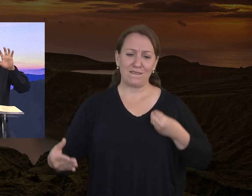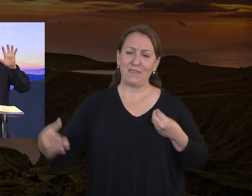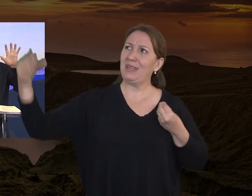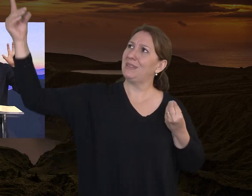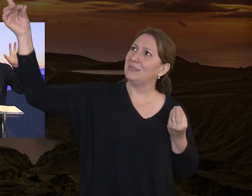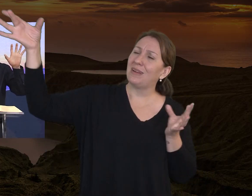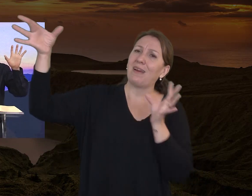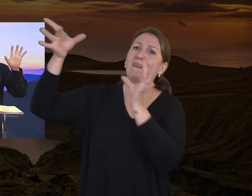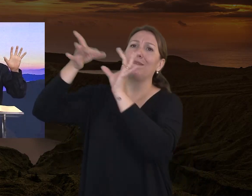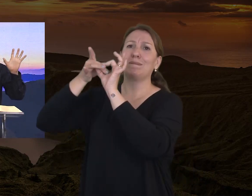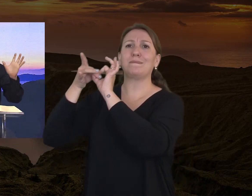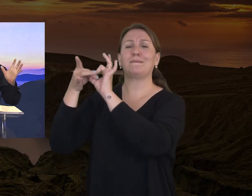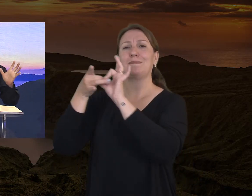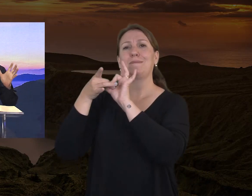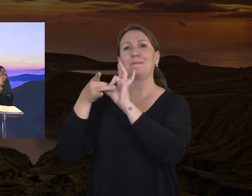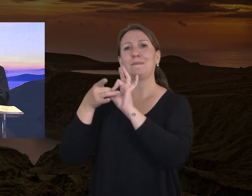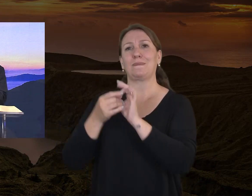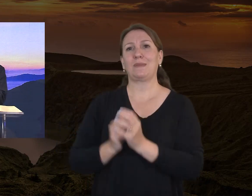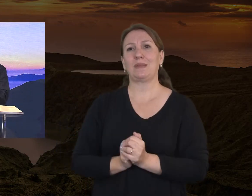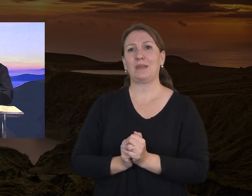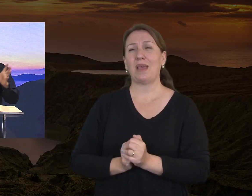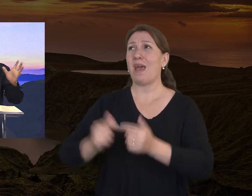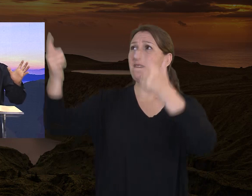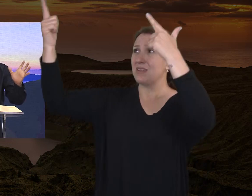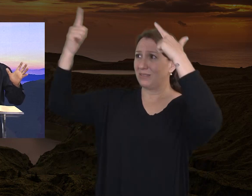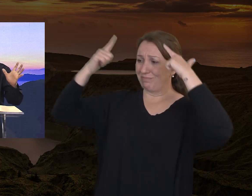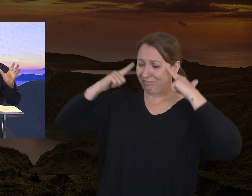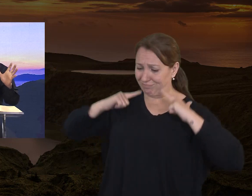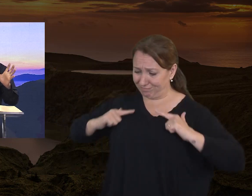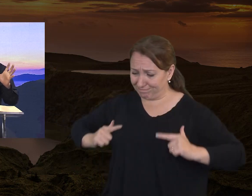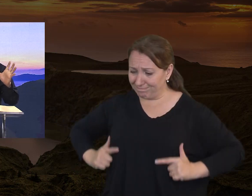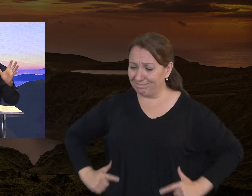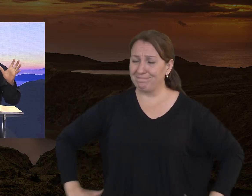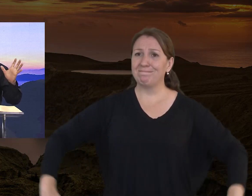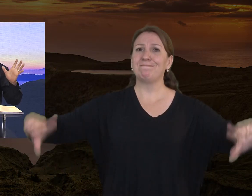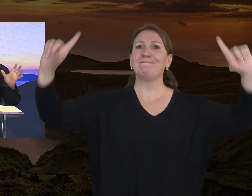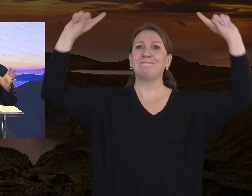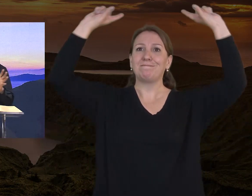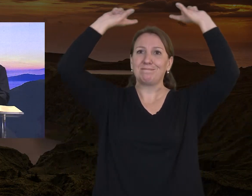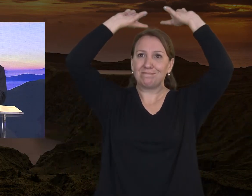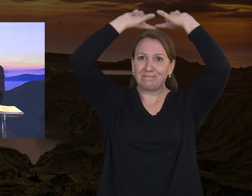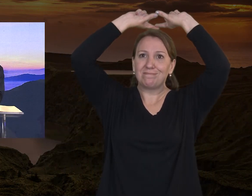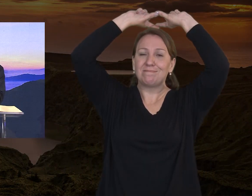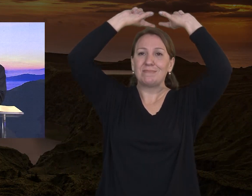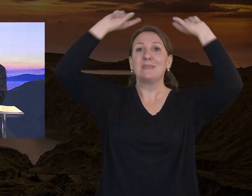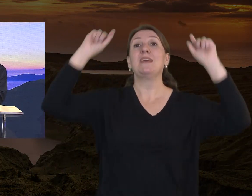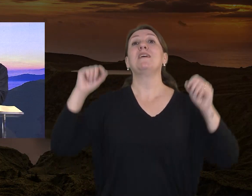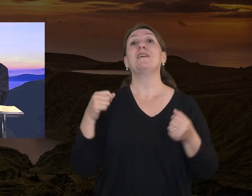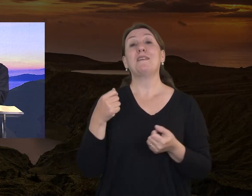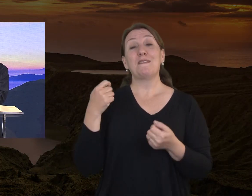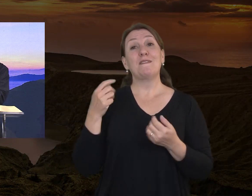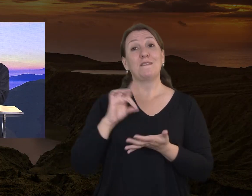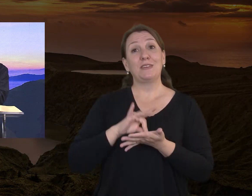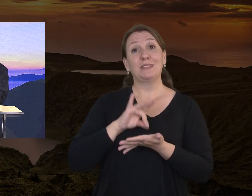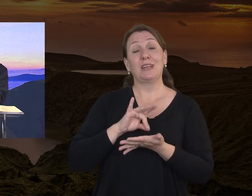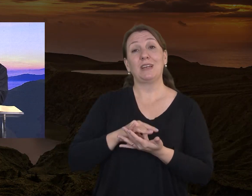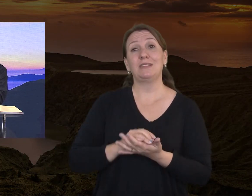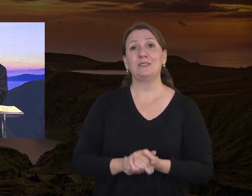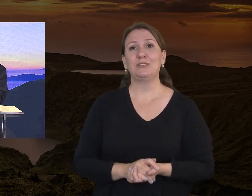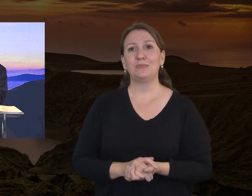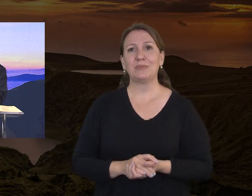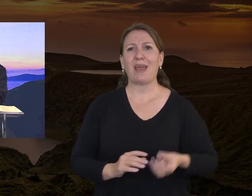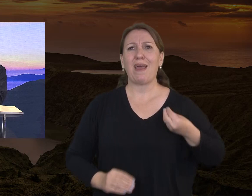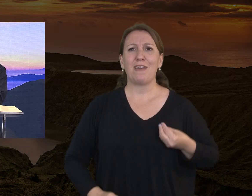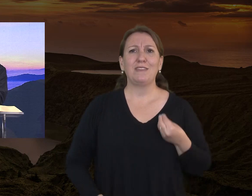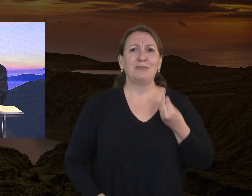também está nos santificando, estamos passando pelo processo de santificação, tirando todas as impurezas,